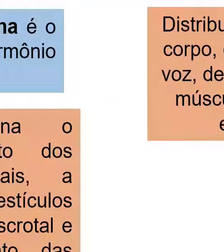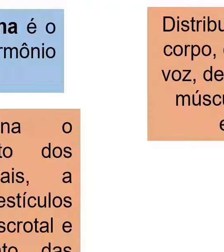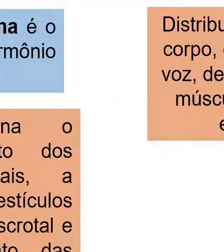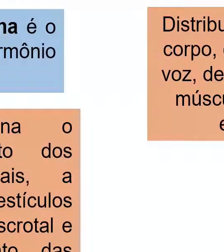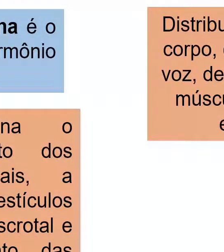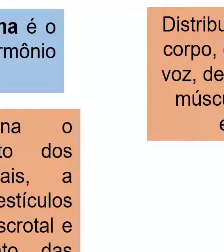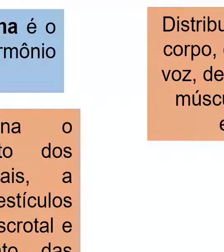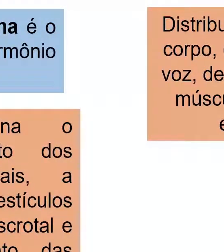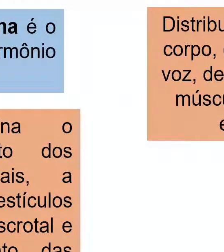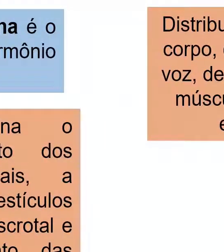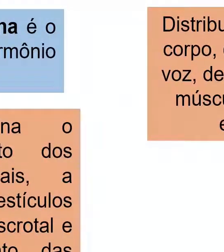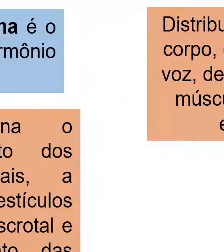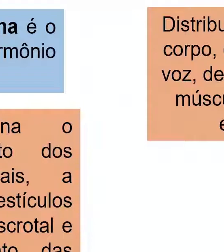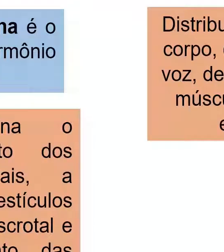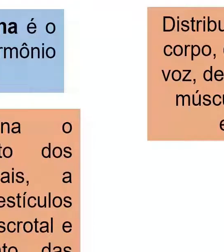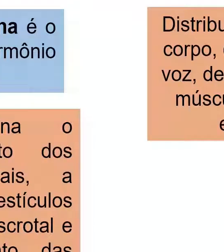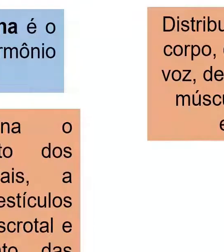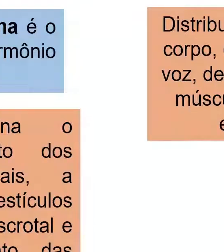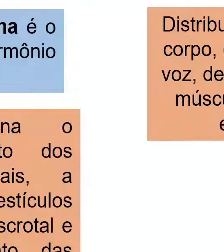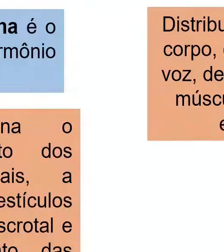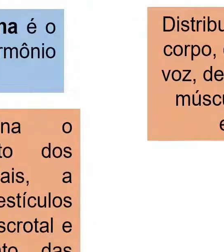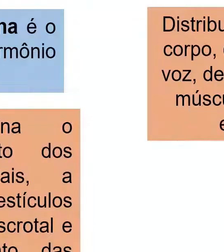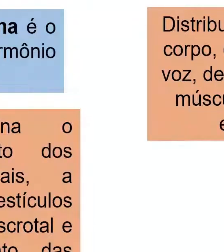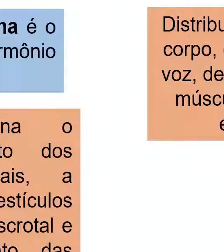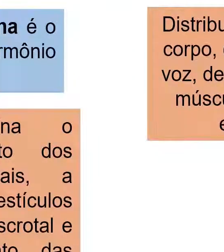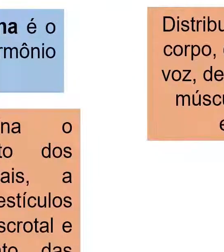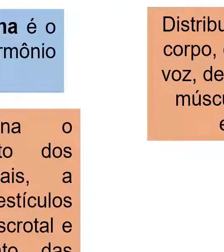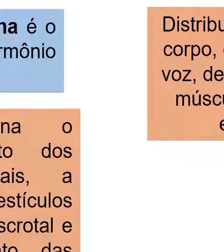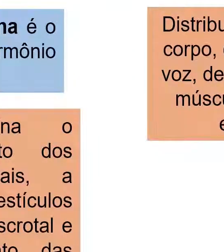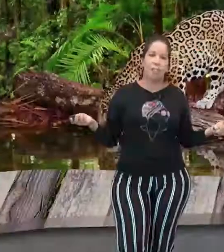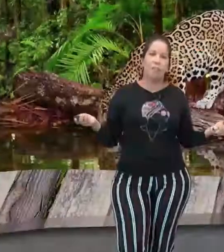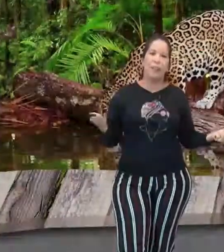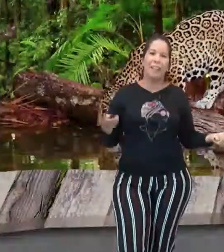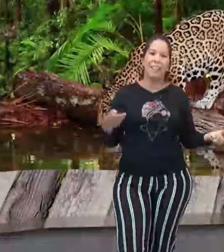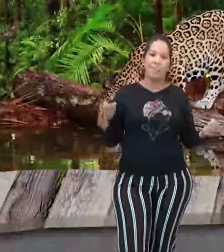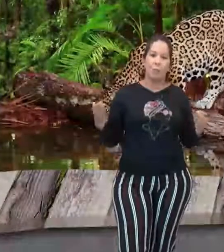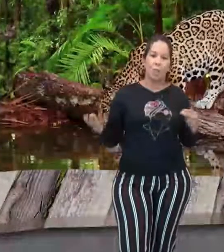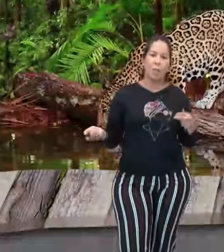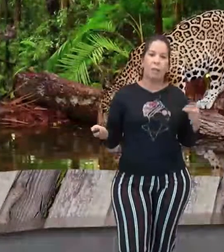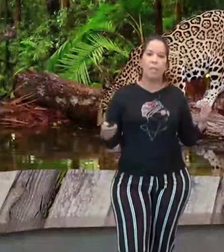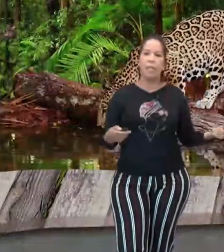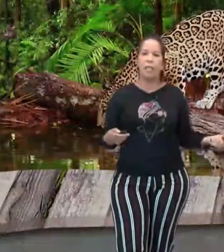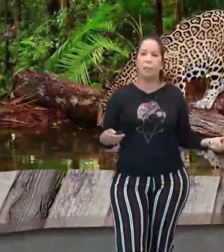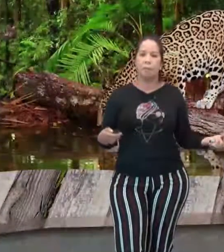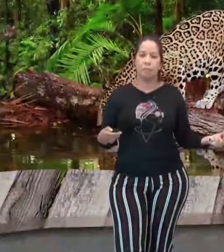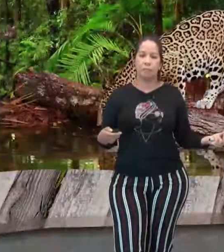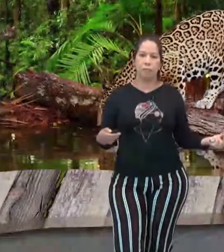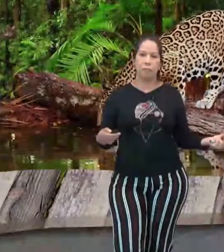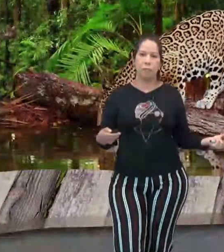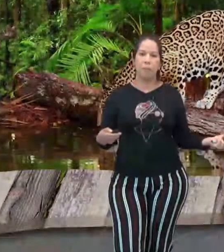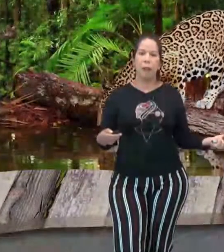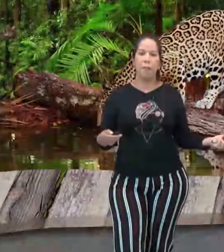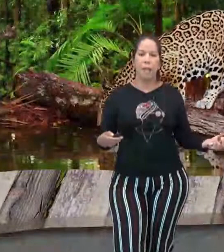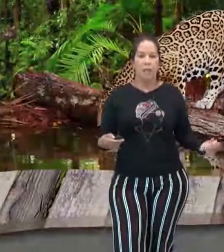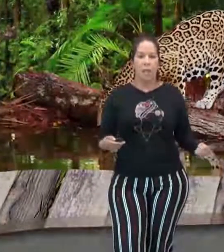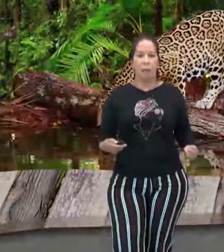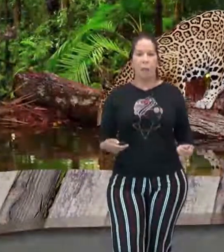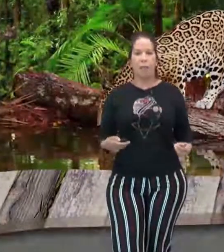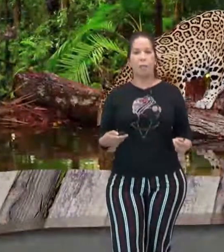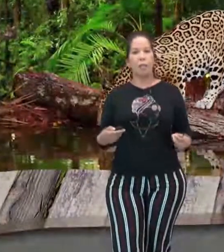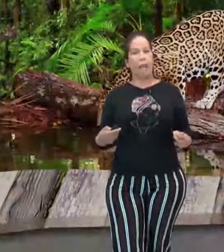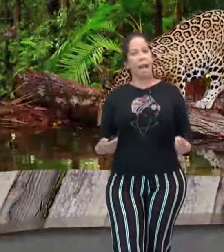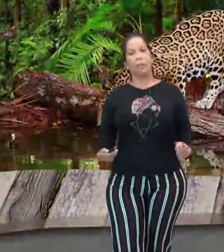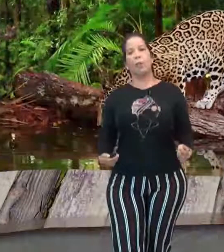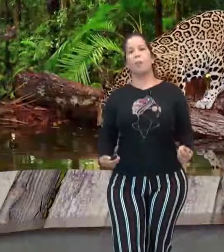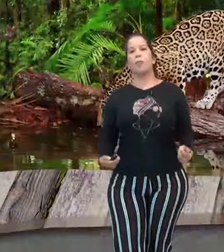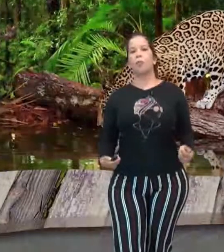dos ossos, entre outras. Então, o menino fica muito evidente na puberdade essa diferença do menino e da menina, tá? Ele começa